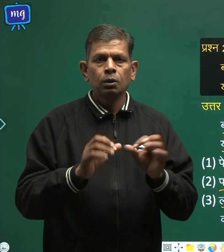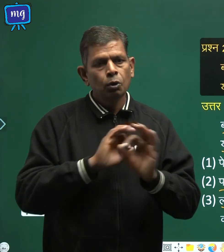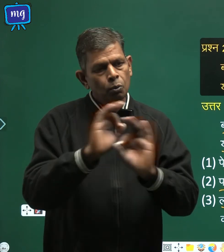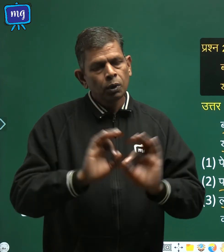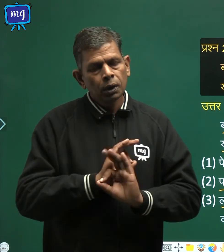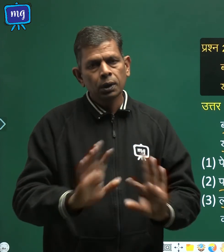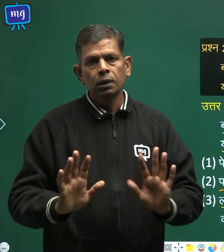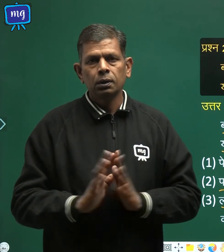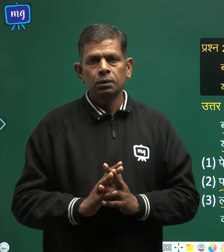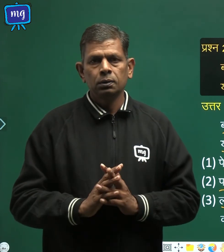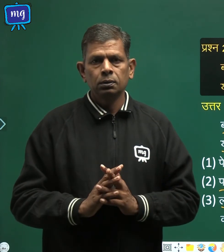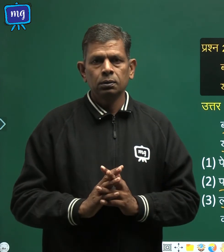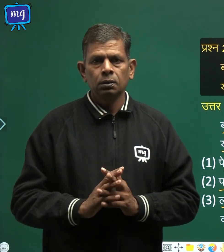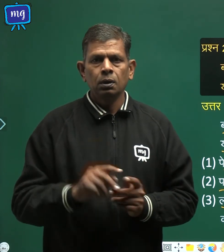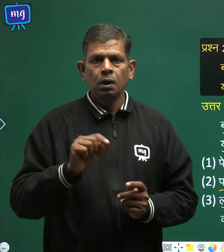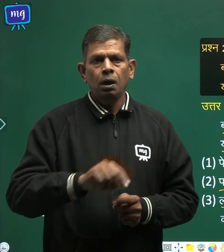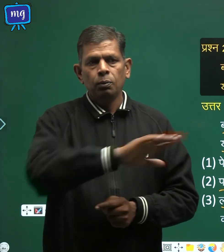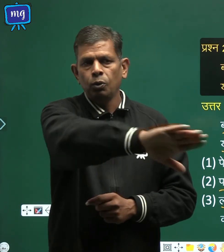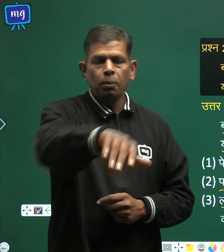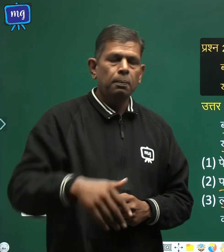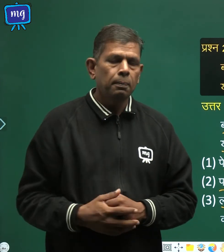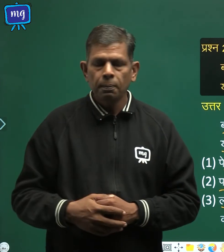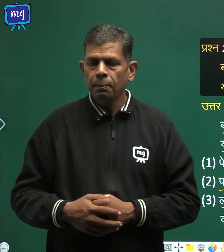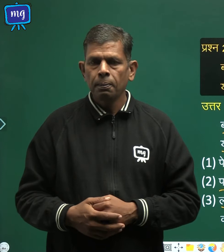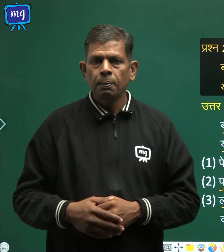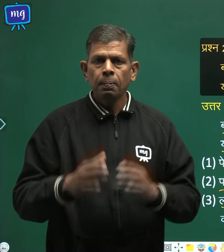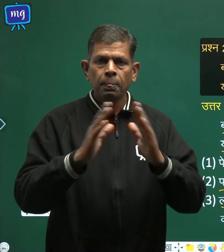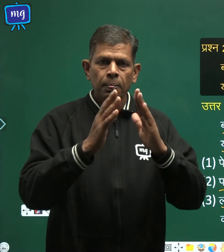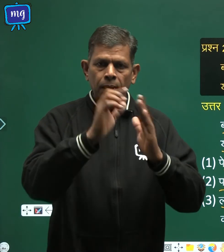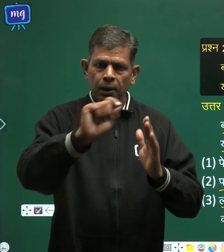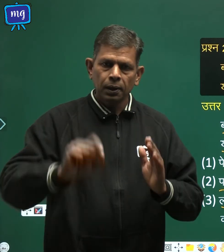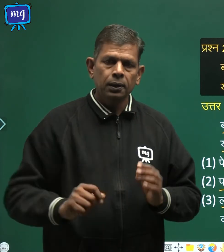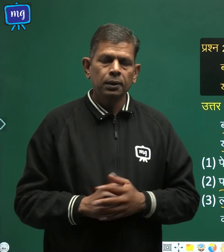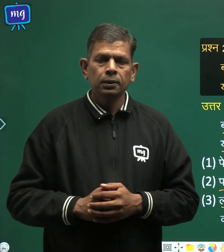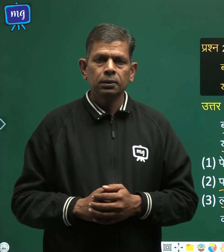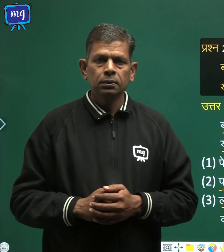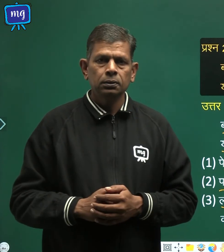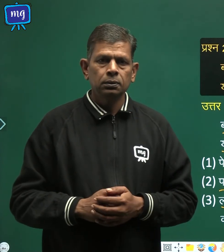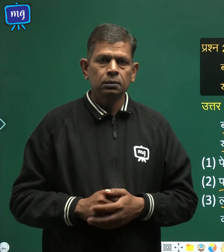पूरे कर लिए हैं। अब आप गृह कार्य करेंगे।